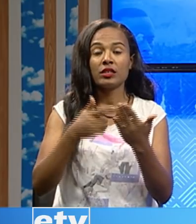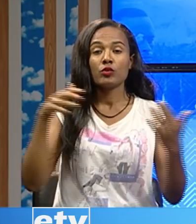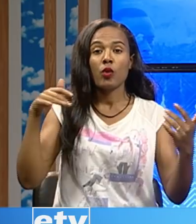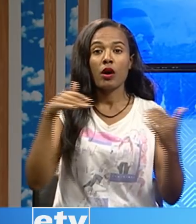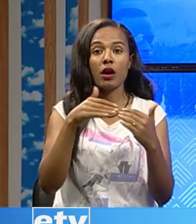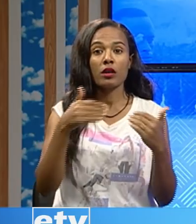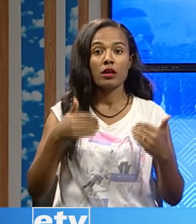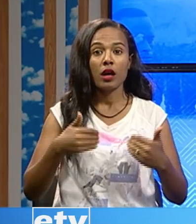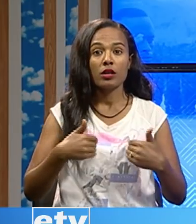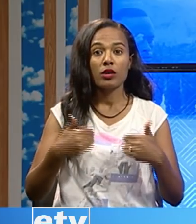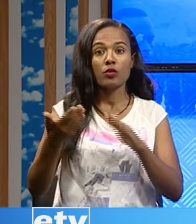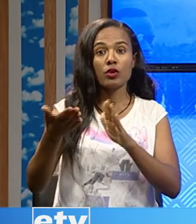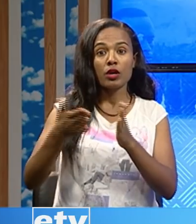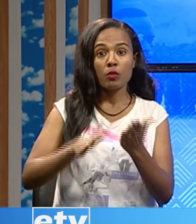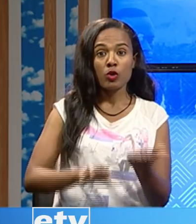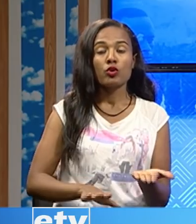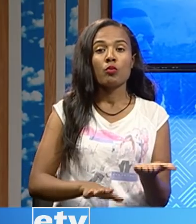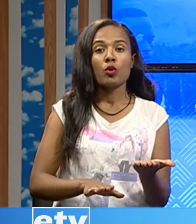ነው። የሞቶ ሞቶ